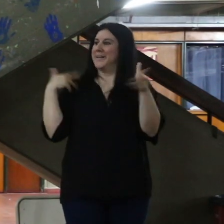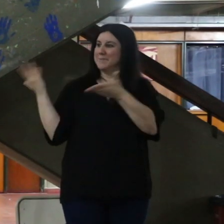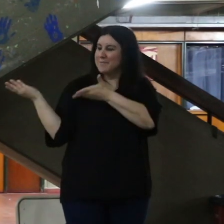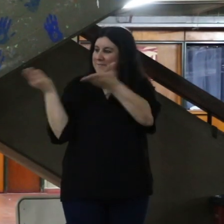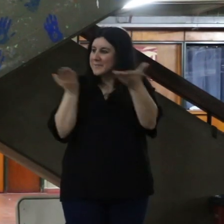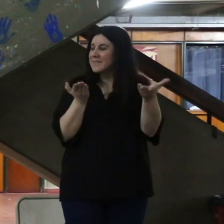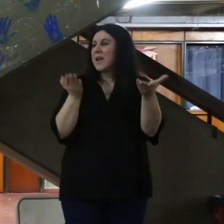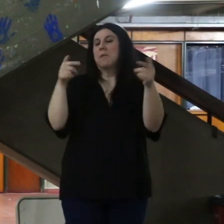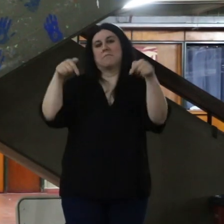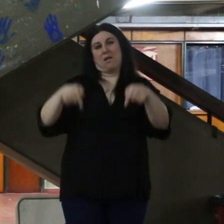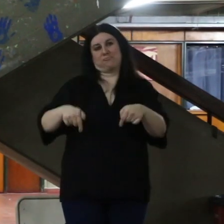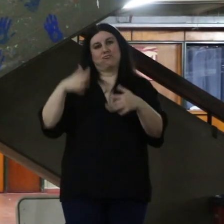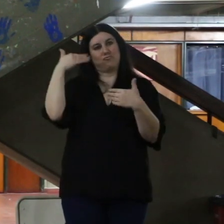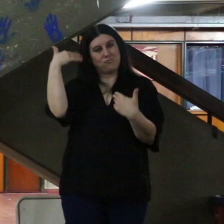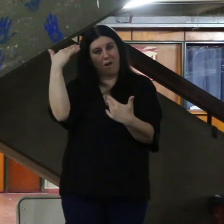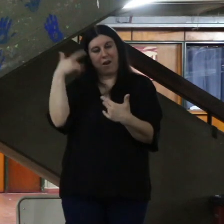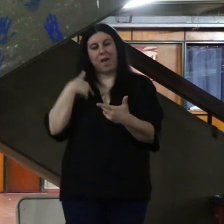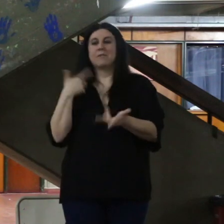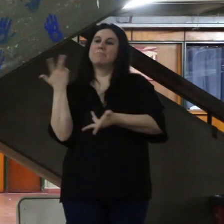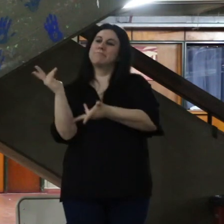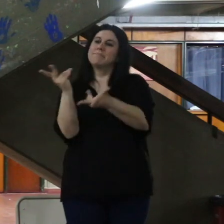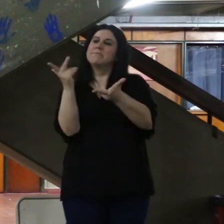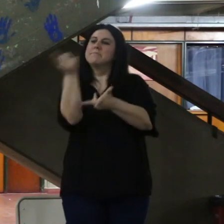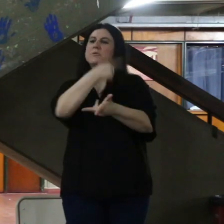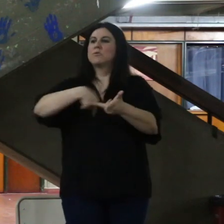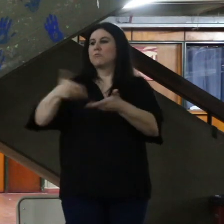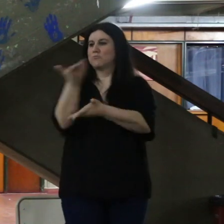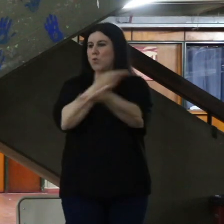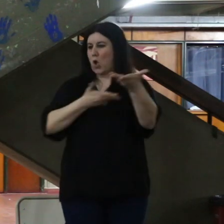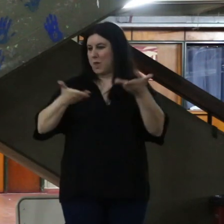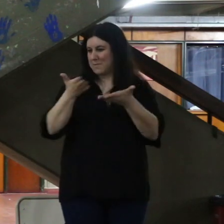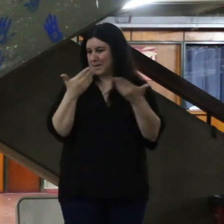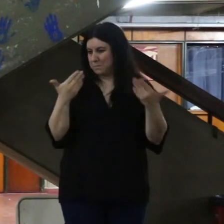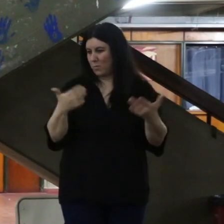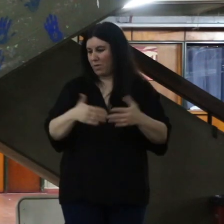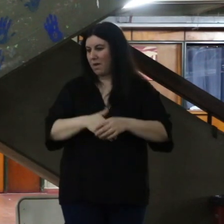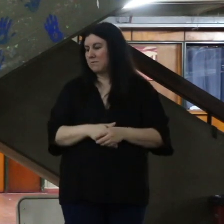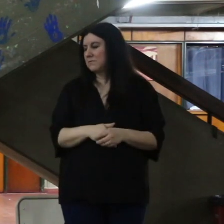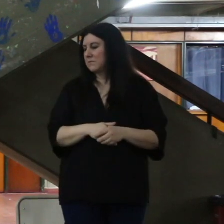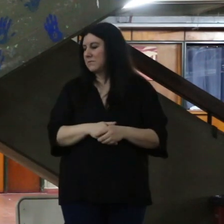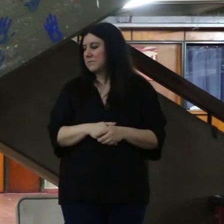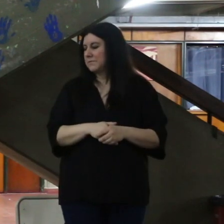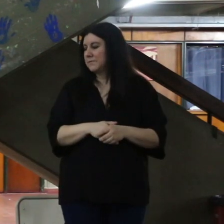casa para poder compartir un rato, que como ya fueron diciendo,